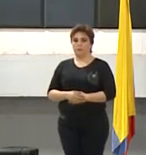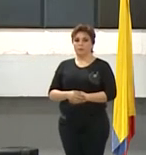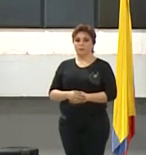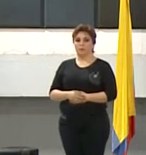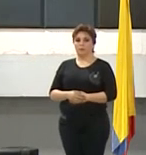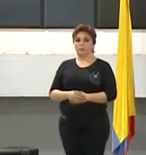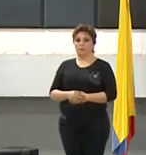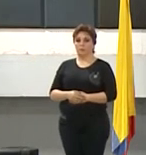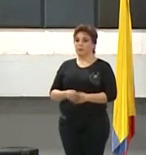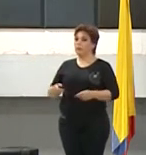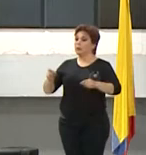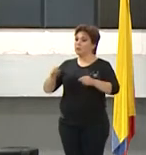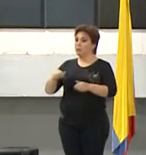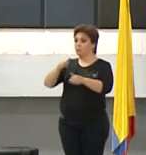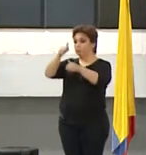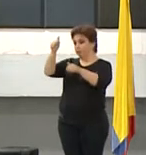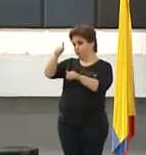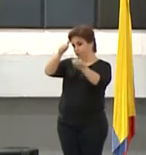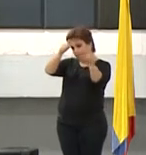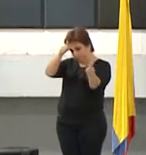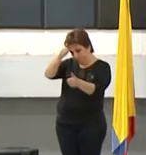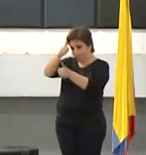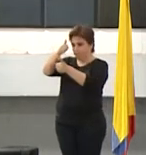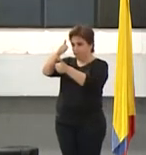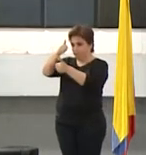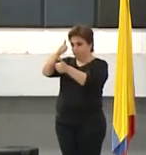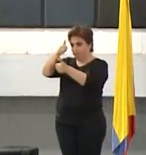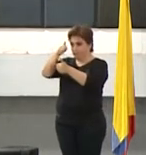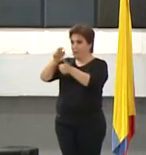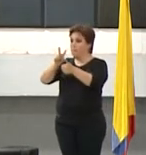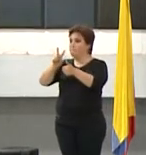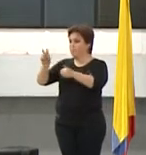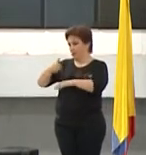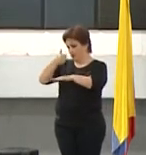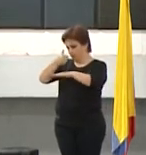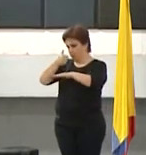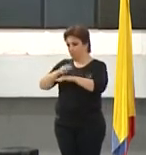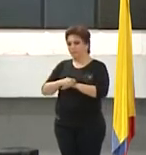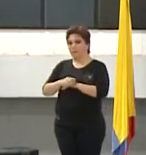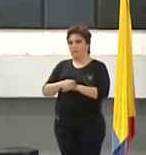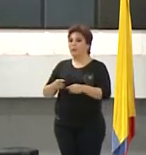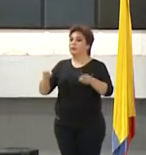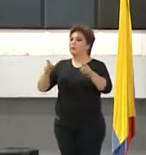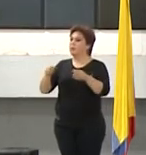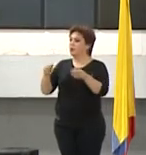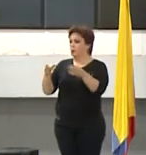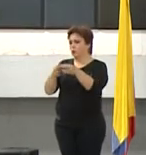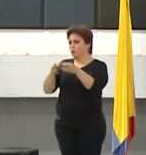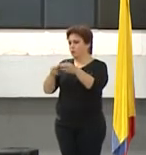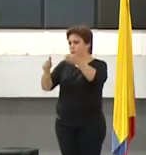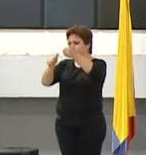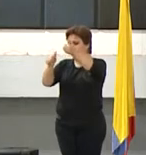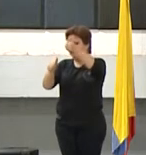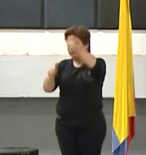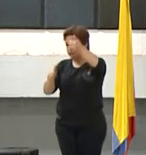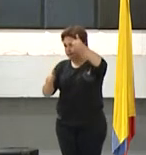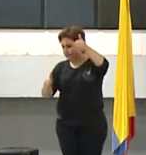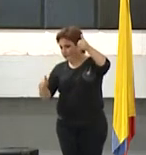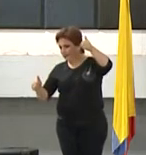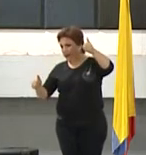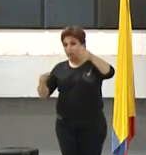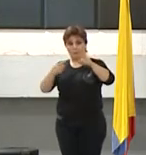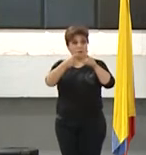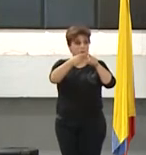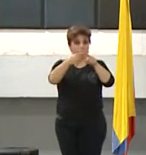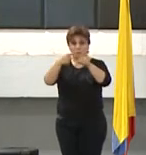nuestro vicerrector académico a las jefes de departamento a las profesoras y profesores que se encuentran con